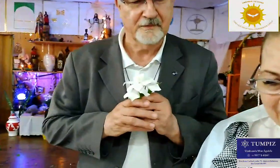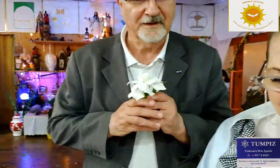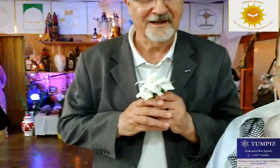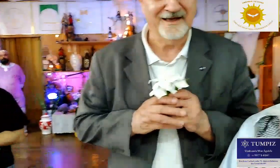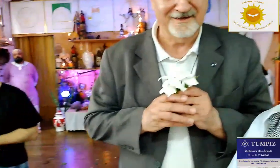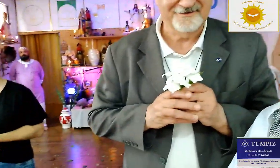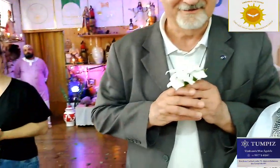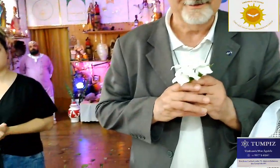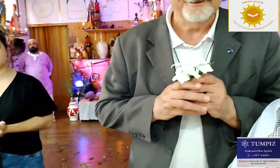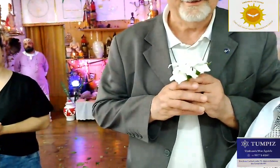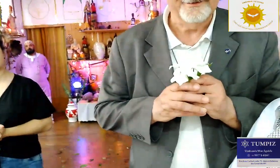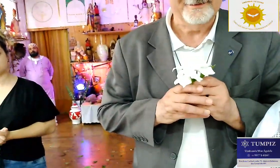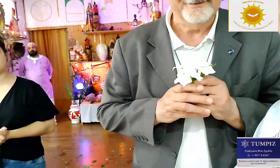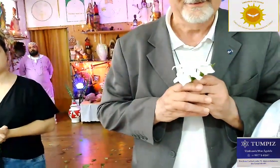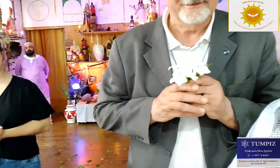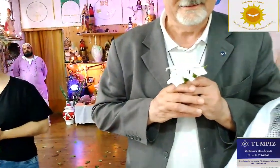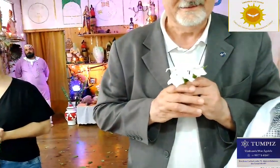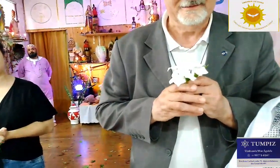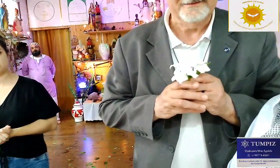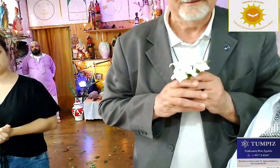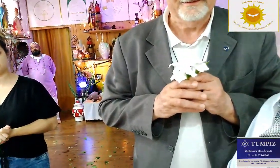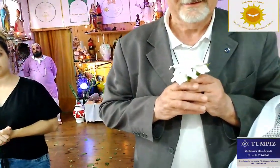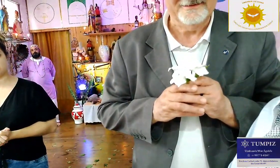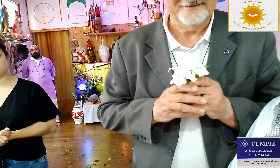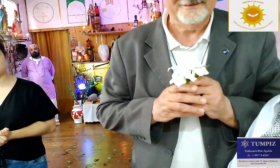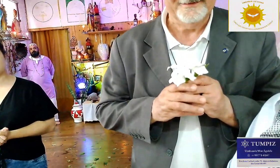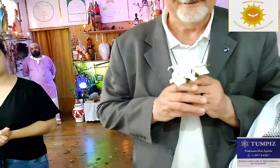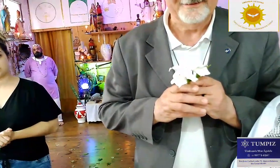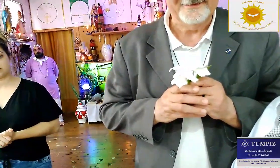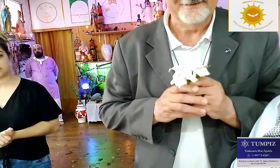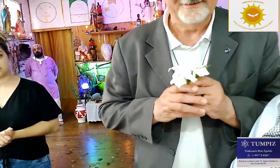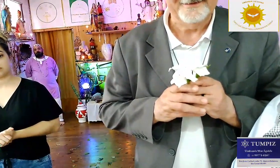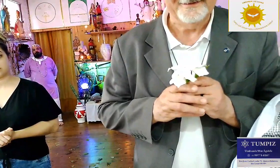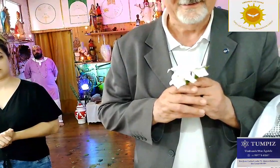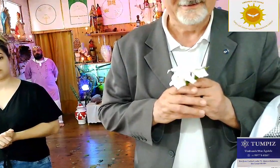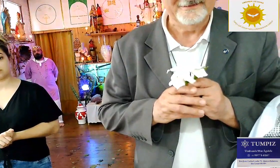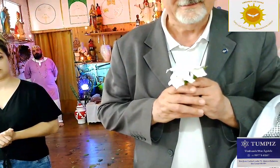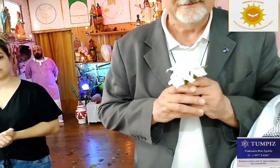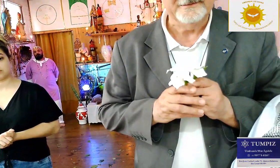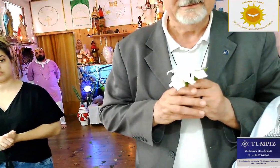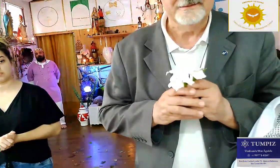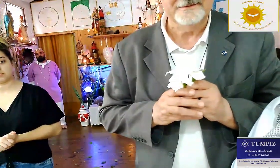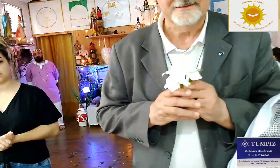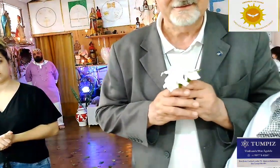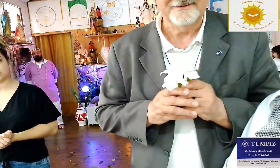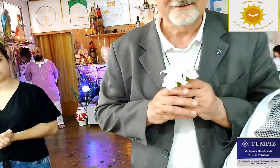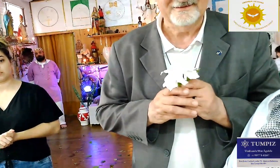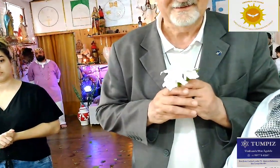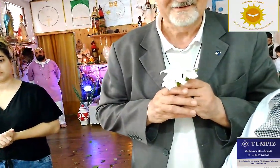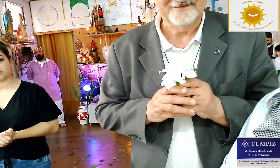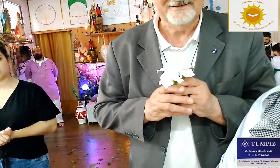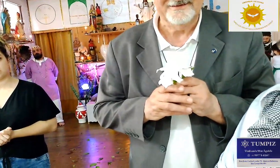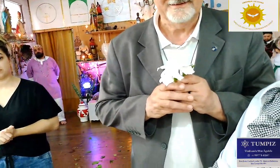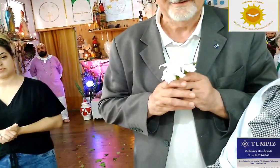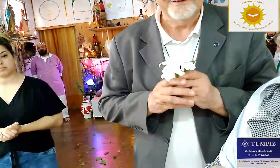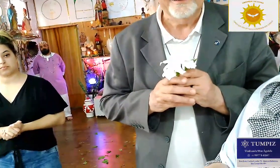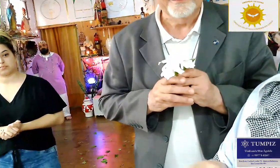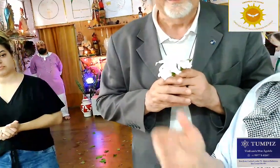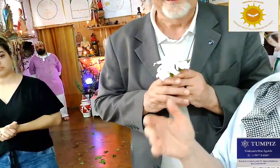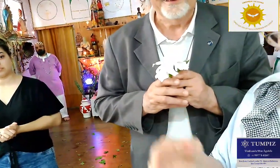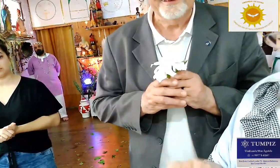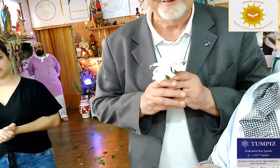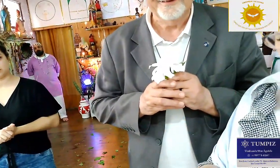Tá aqui ela. Essa bela moça, que eu tenho a sua foto aqui,